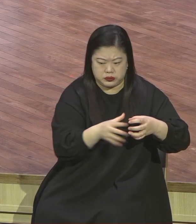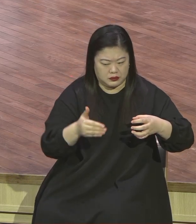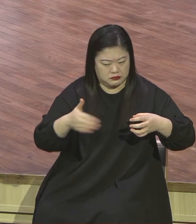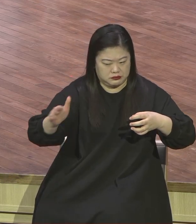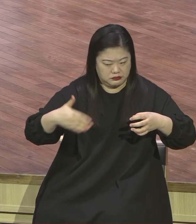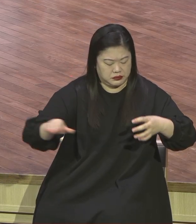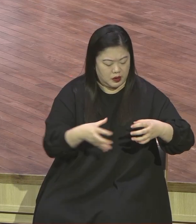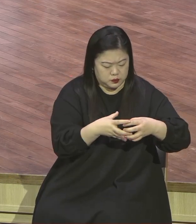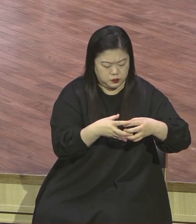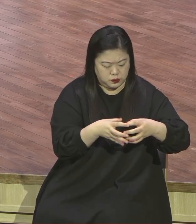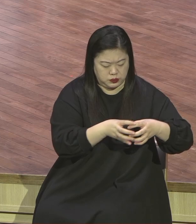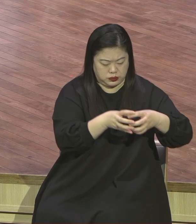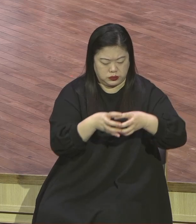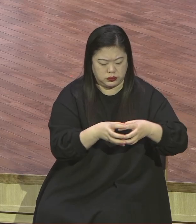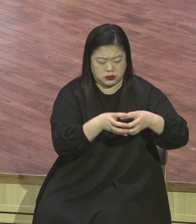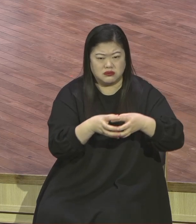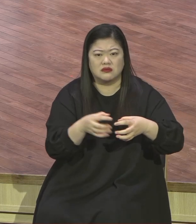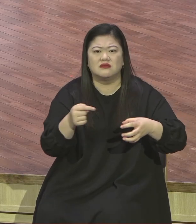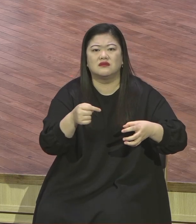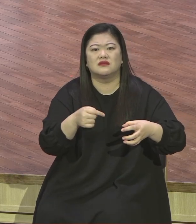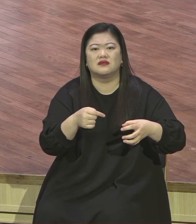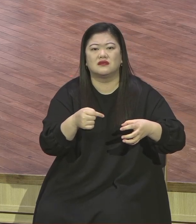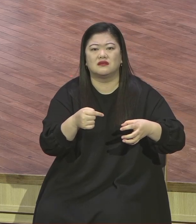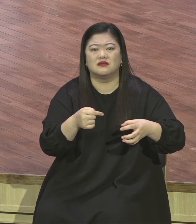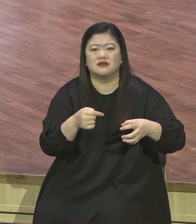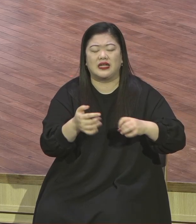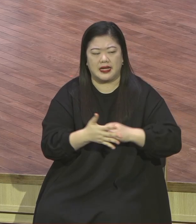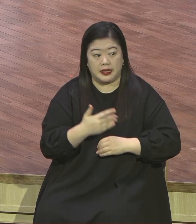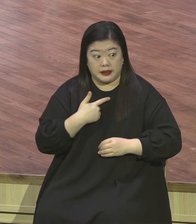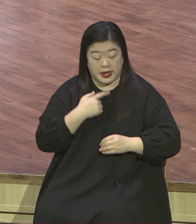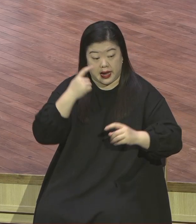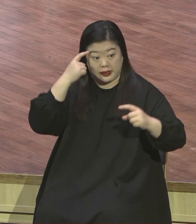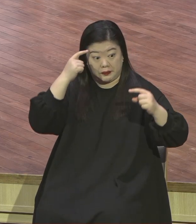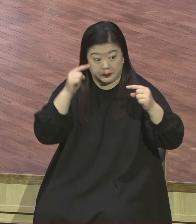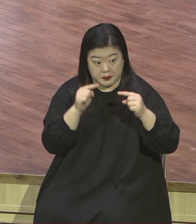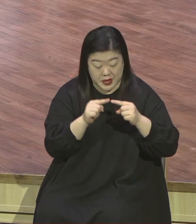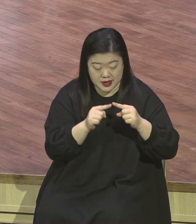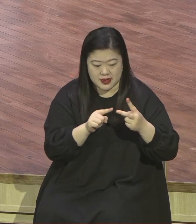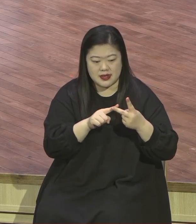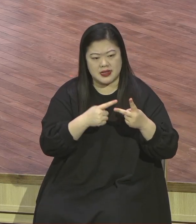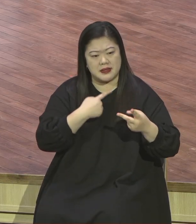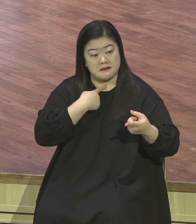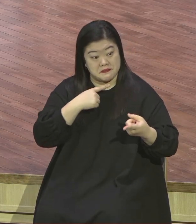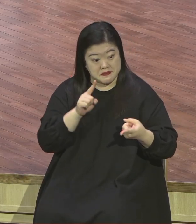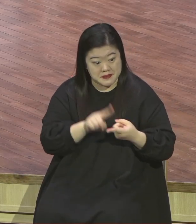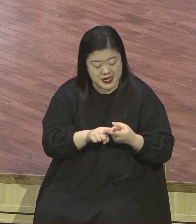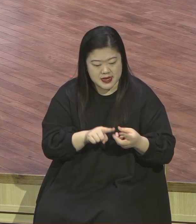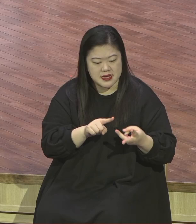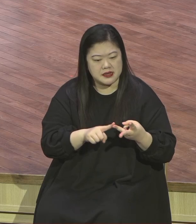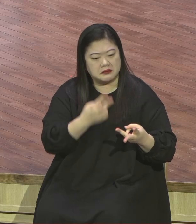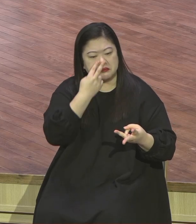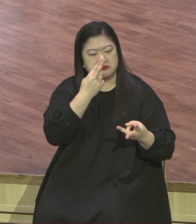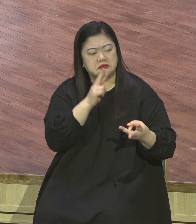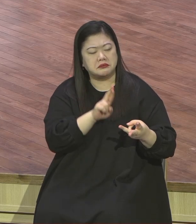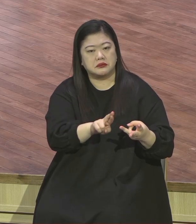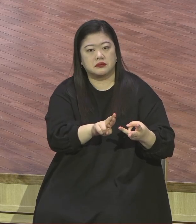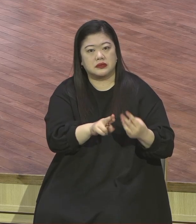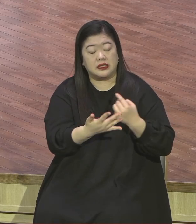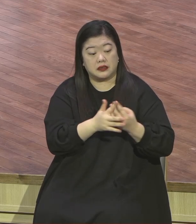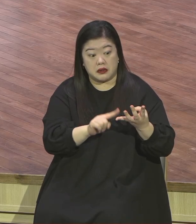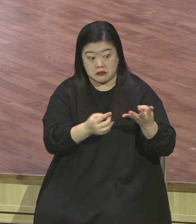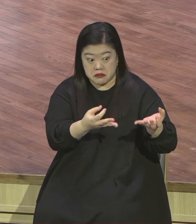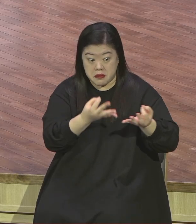사람은 배제시켜버려요. 자신과 통화하는 사람, 자신과 이렇게 자신을 알아주는 사람.